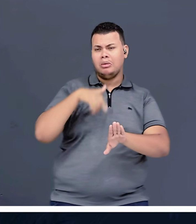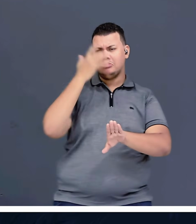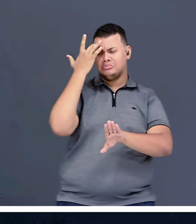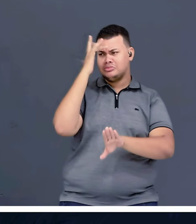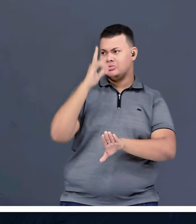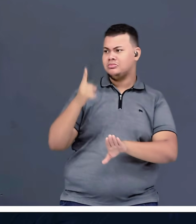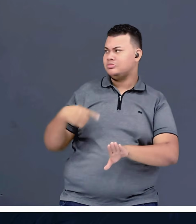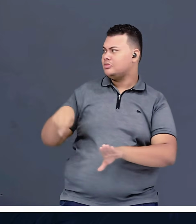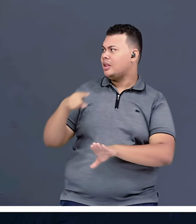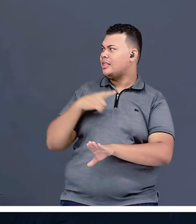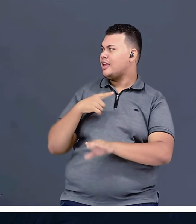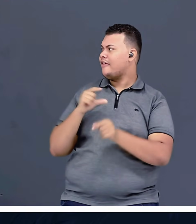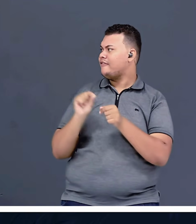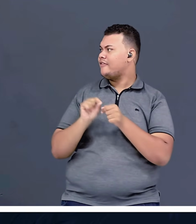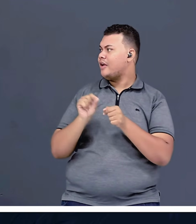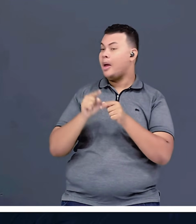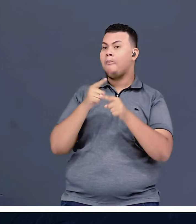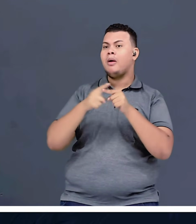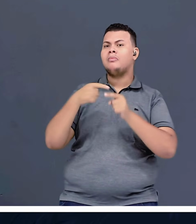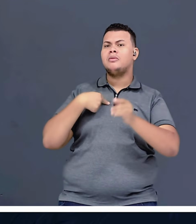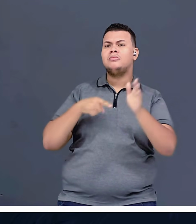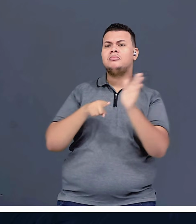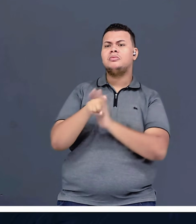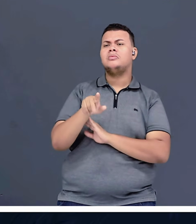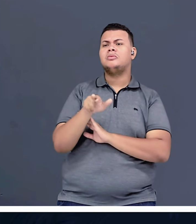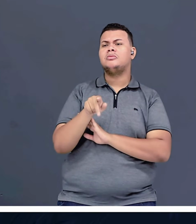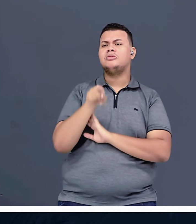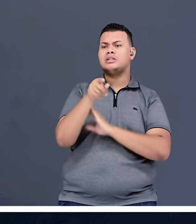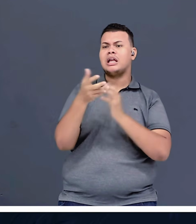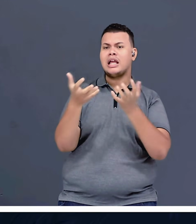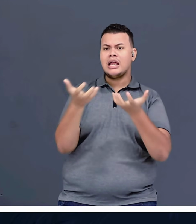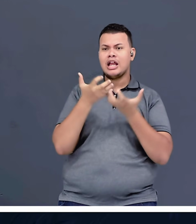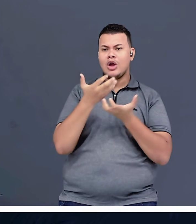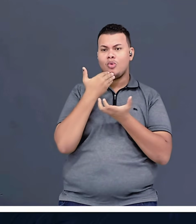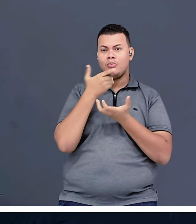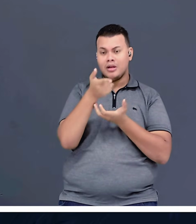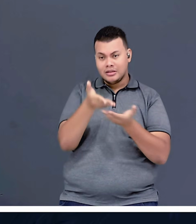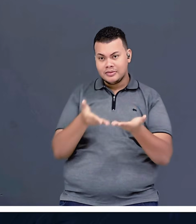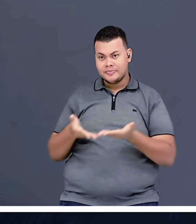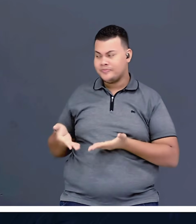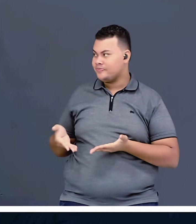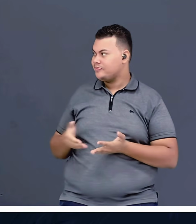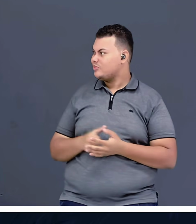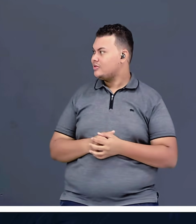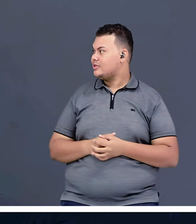foi dos irmãos que fez isso, mas alguém perguntou: minha irmã, você quer tomar café com a gente?